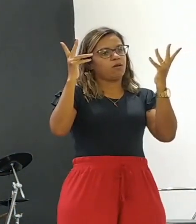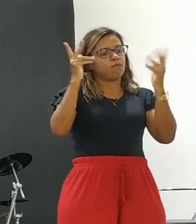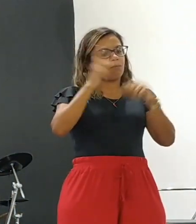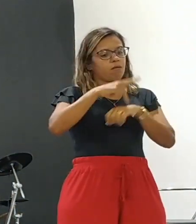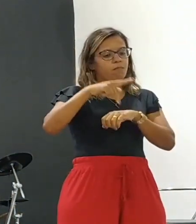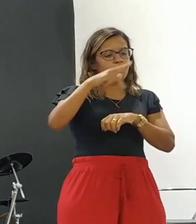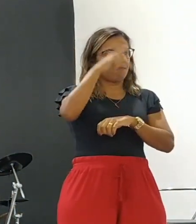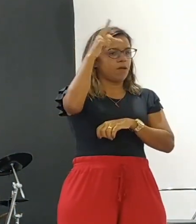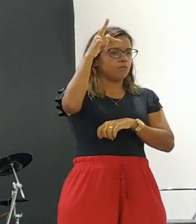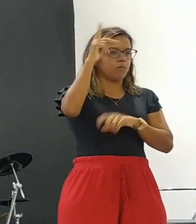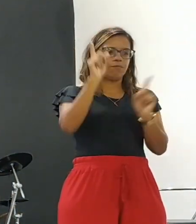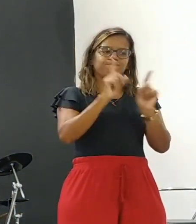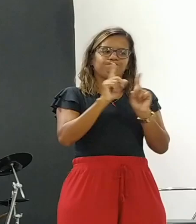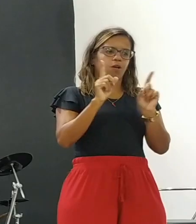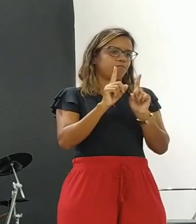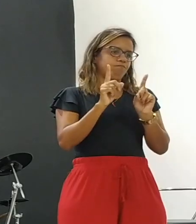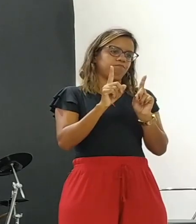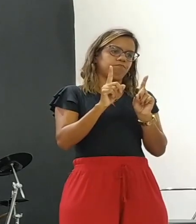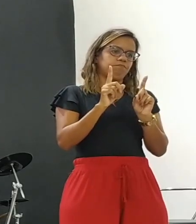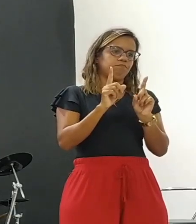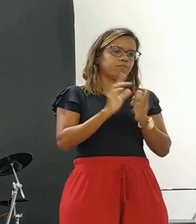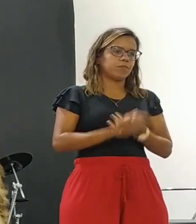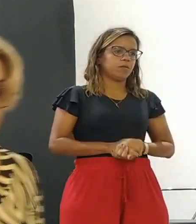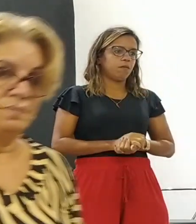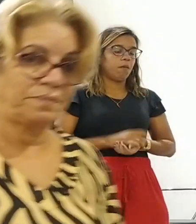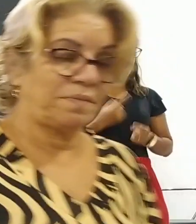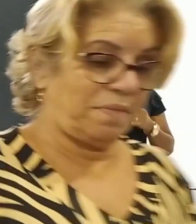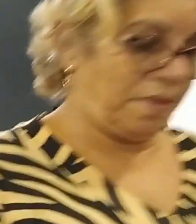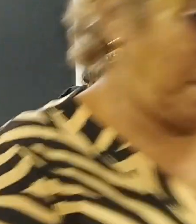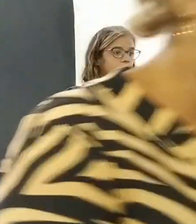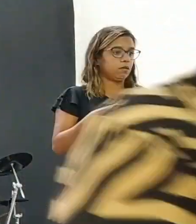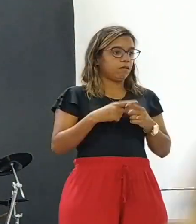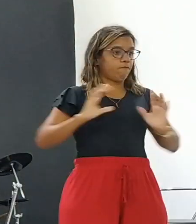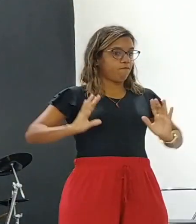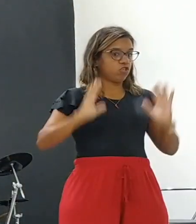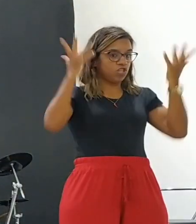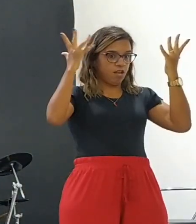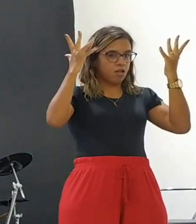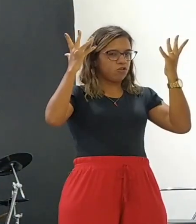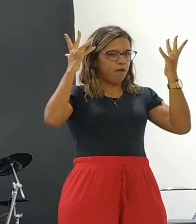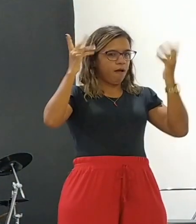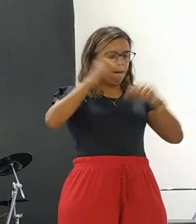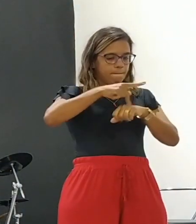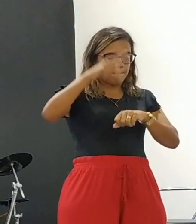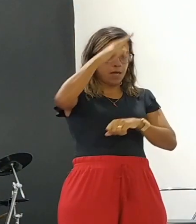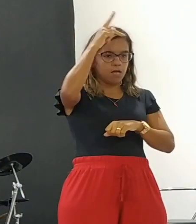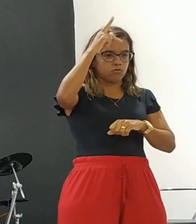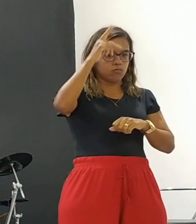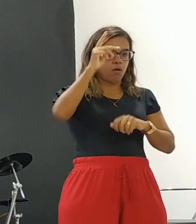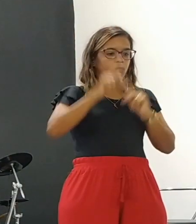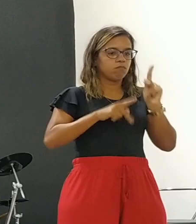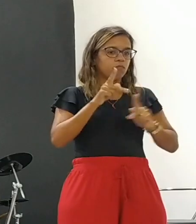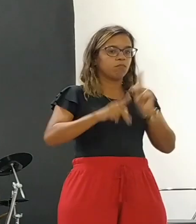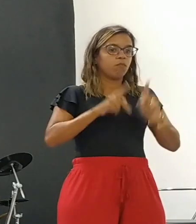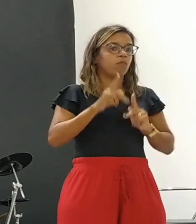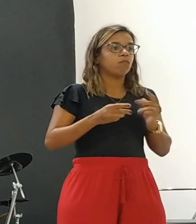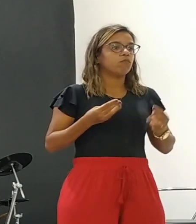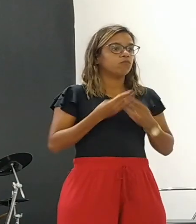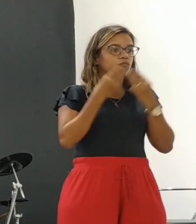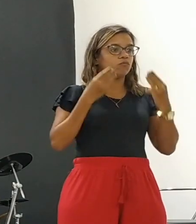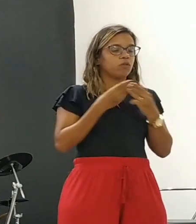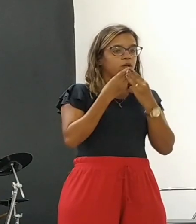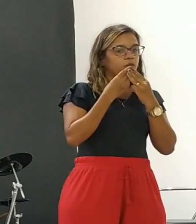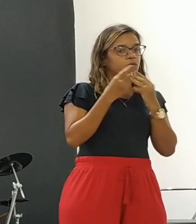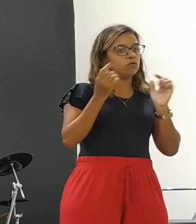não comemora mais a Páscoa. Amém? Quem comemorava a Páscoa era o judeu. Os judeus comemoravam a Páscoa, tanto que Jesus